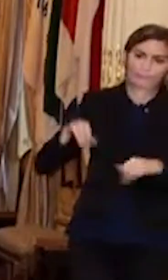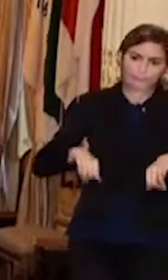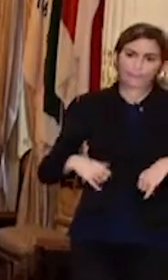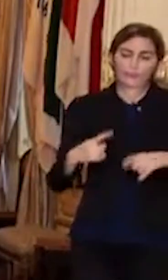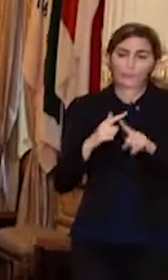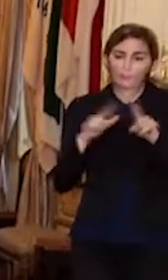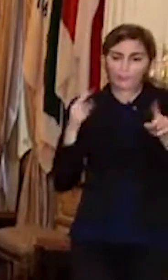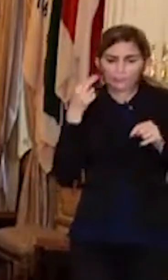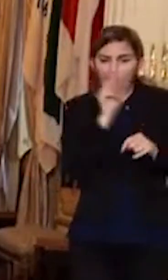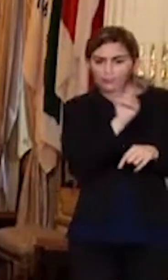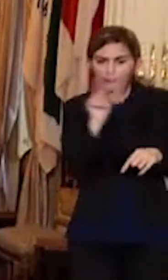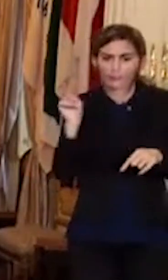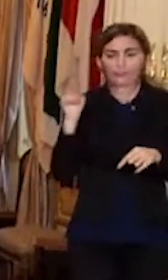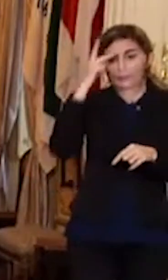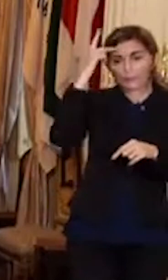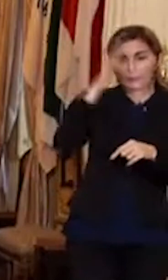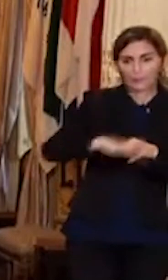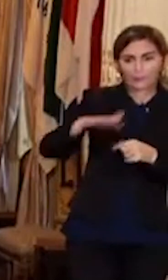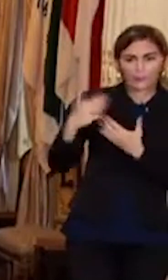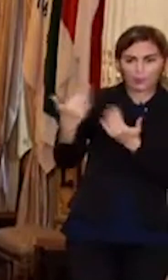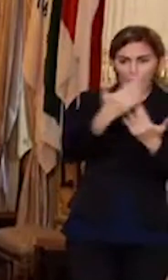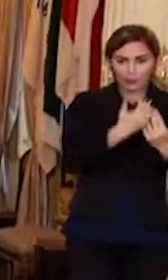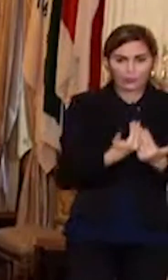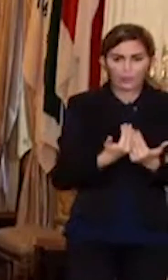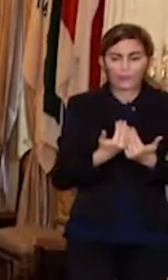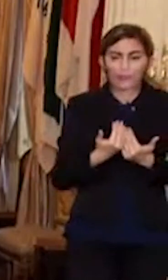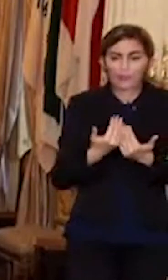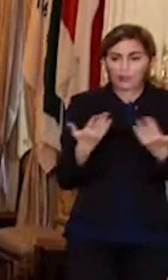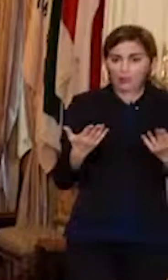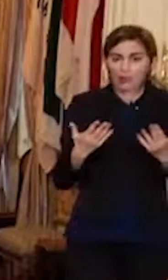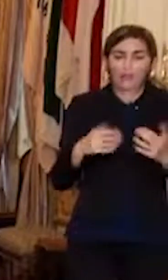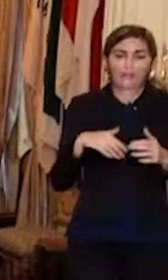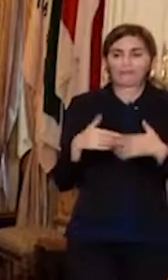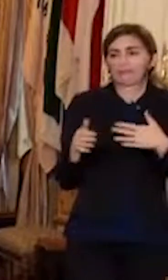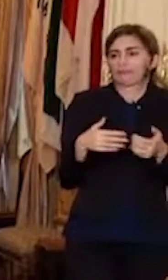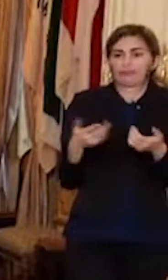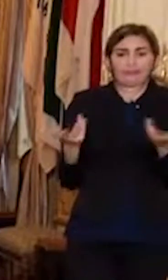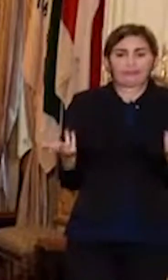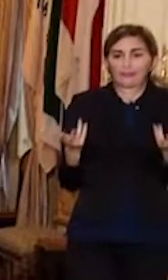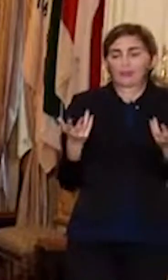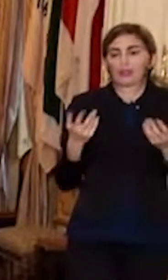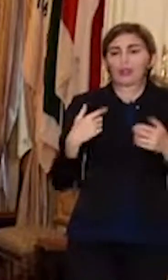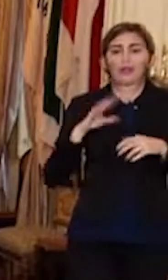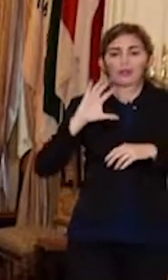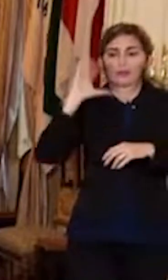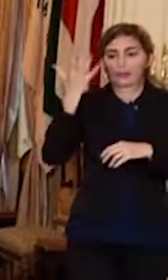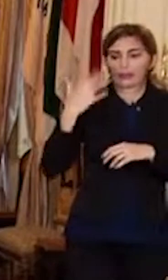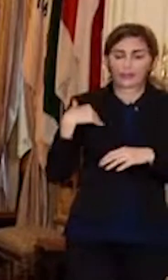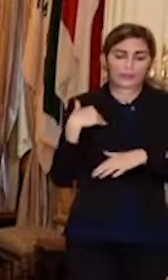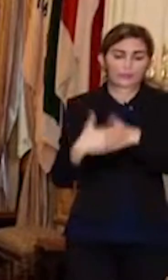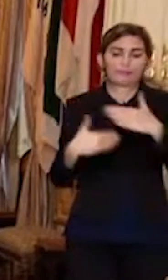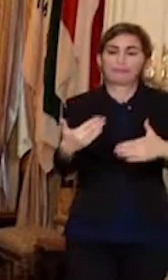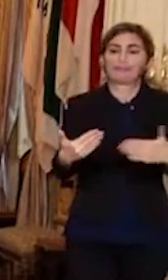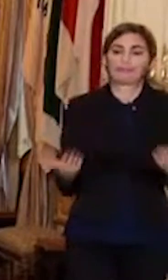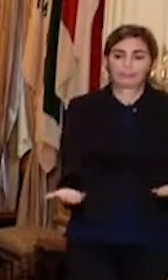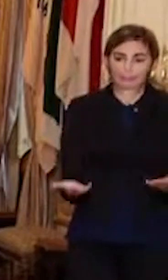o que a gente vê é que as pessoas mais jovens estão se expondo muito e com isso a consequência é